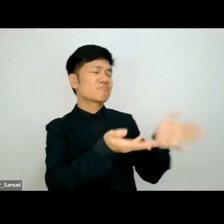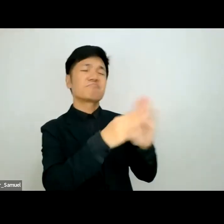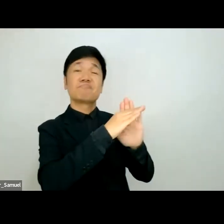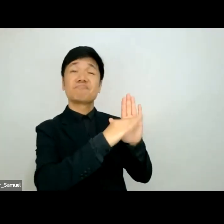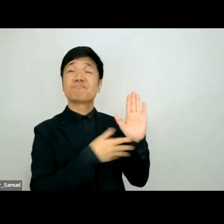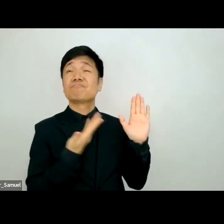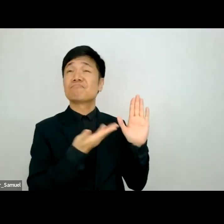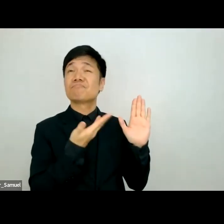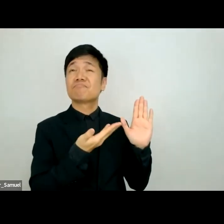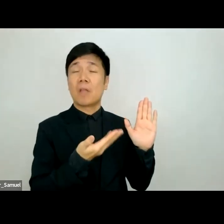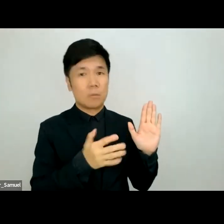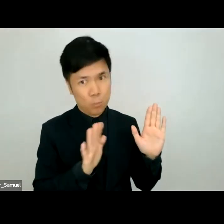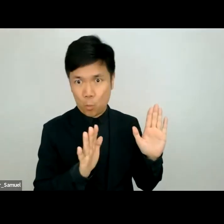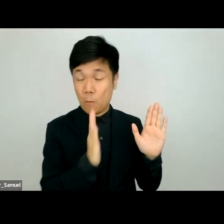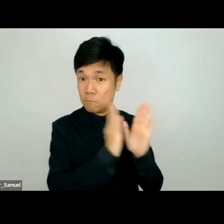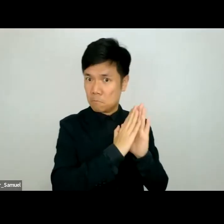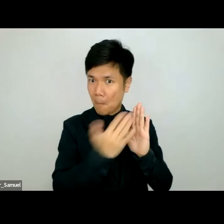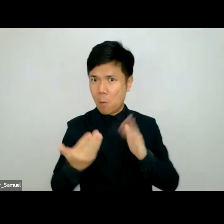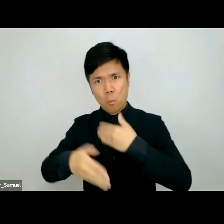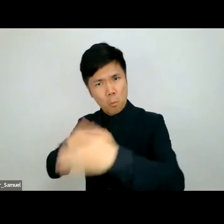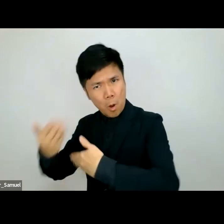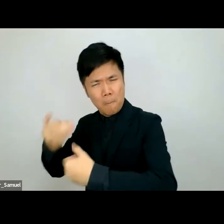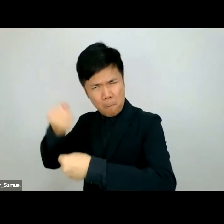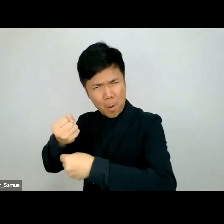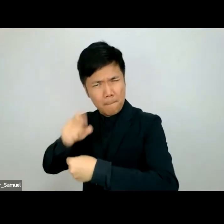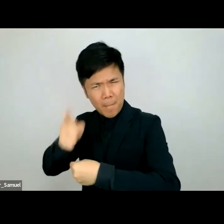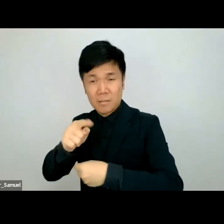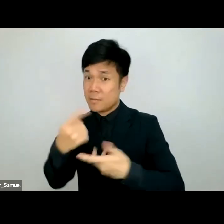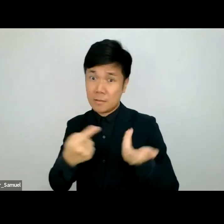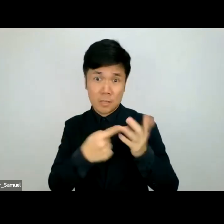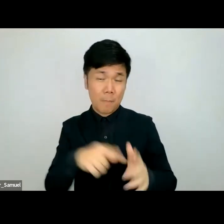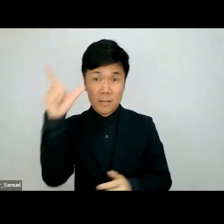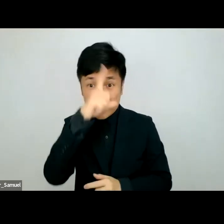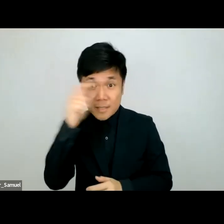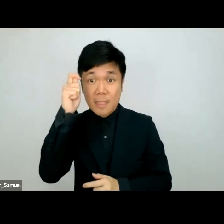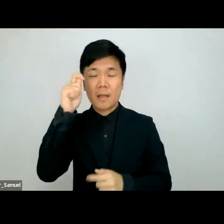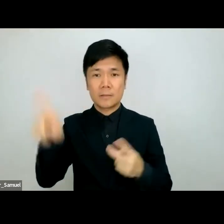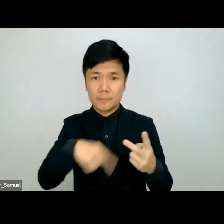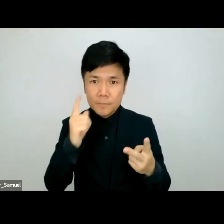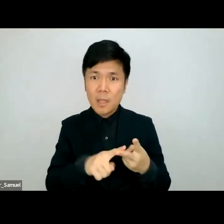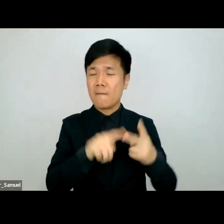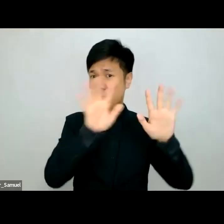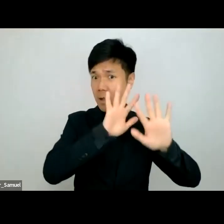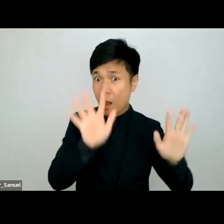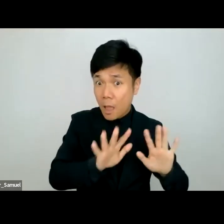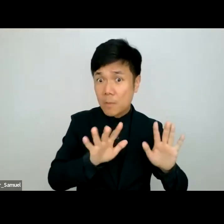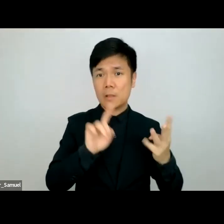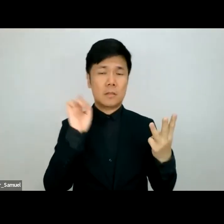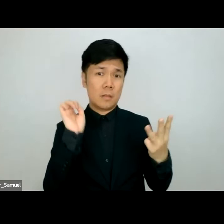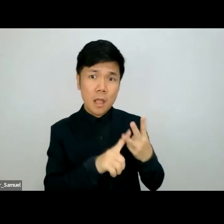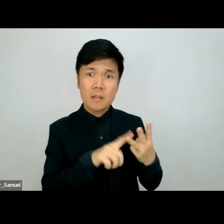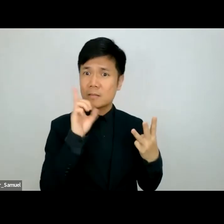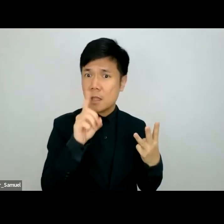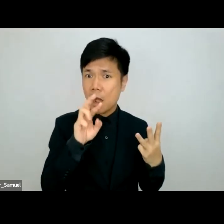œuvre de tous ces accords, y compris la situation